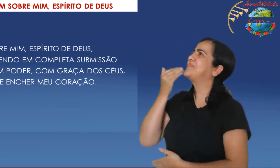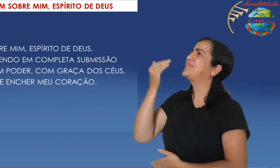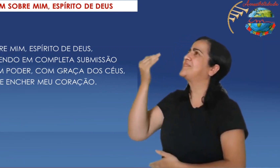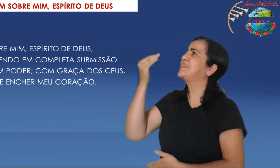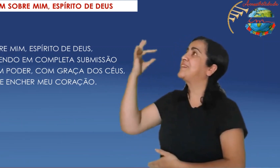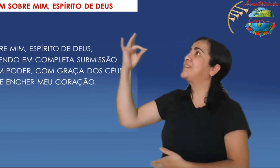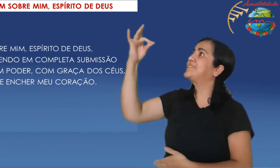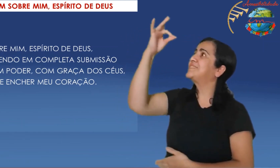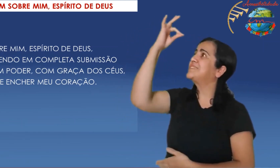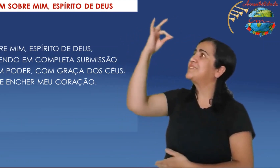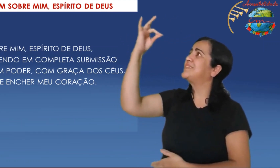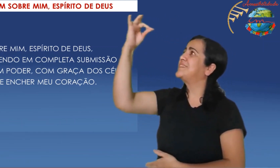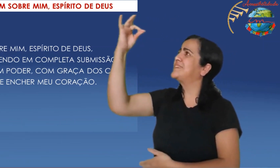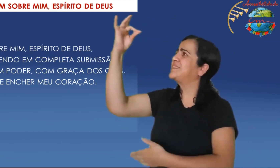Vem sobre mim,